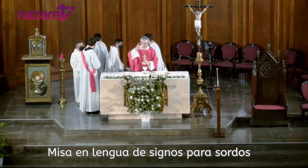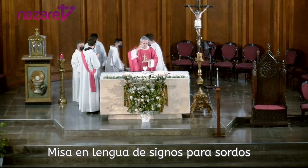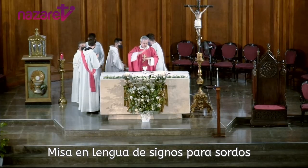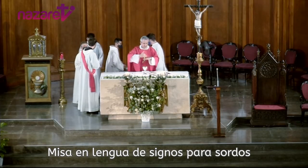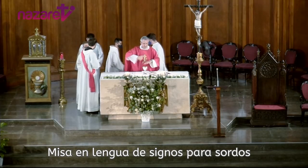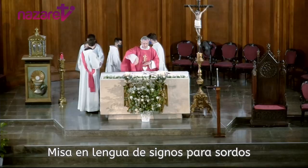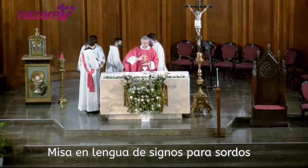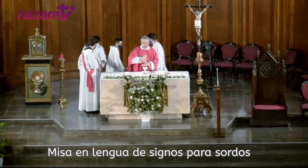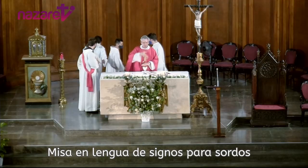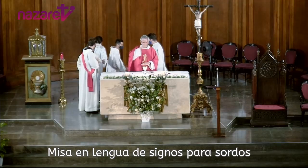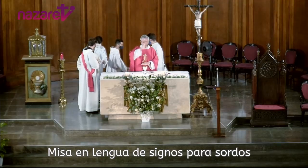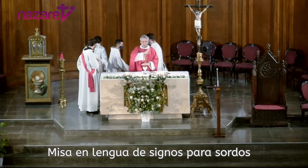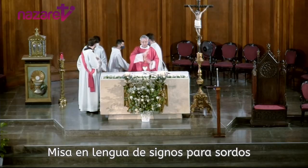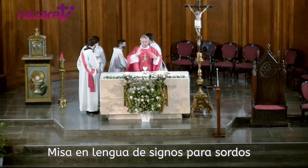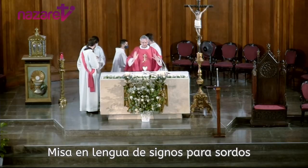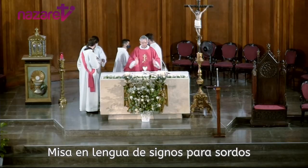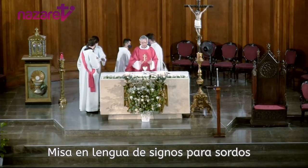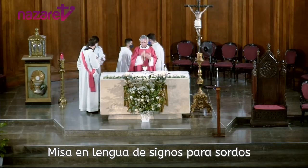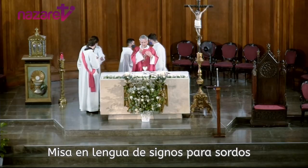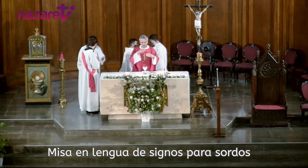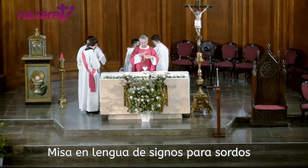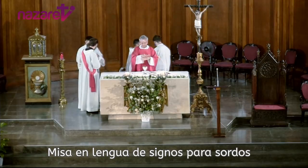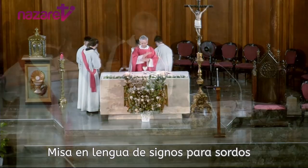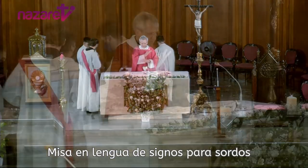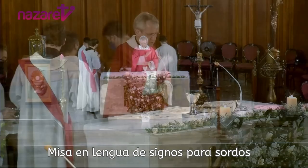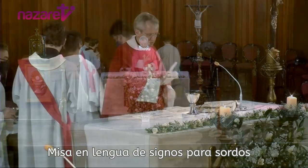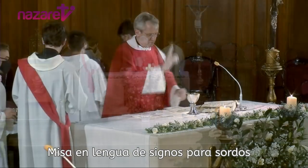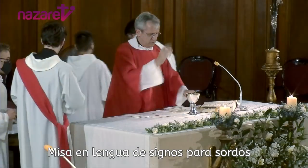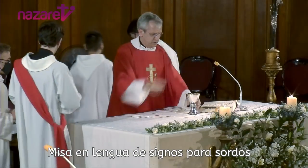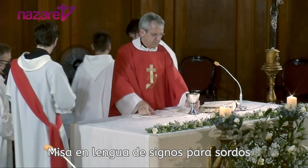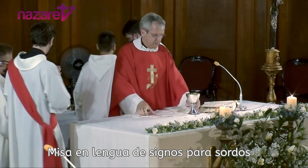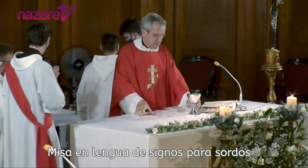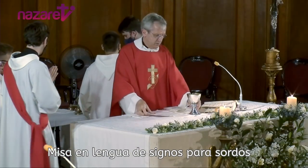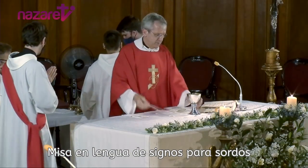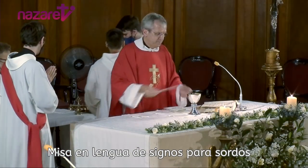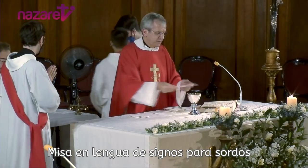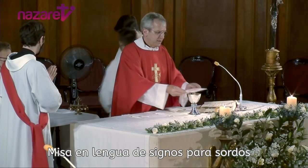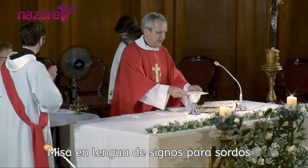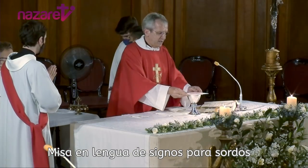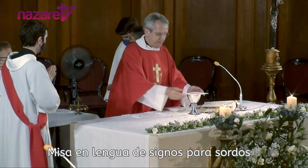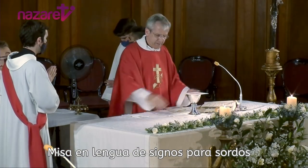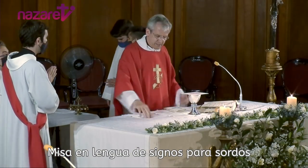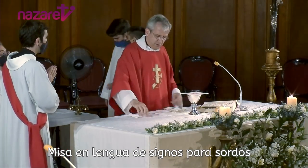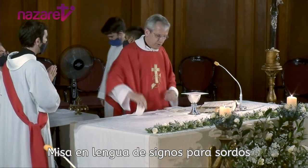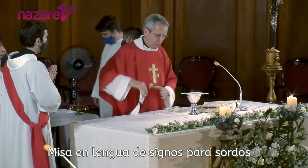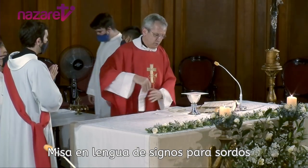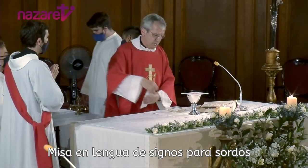presentamos. Él será para nosotros bebida de salvación. Bendito seas por siempre. Acepta, Señor, nuestro